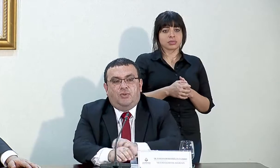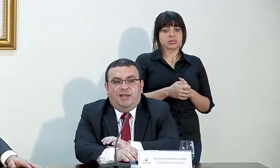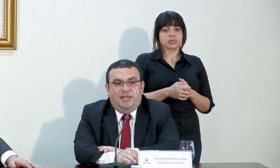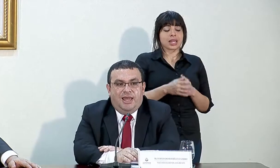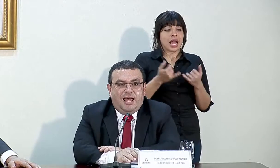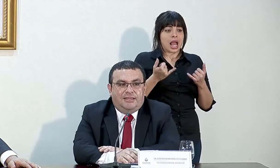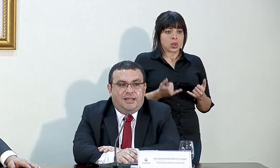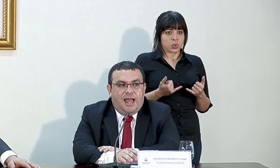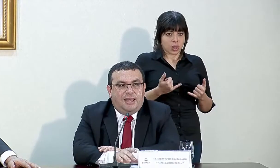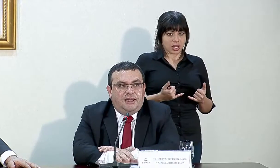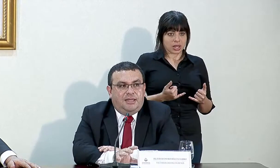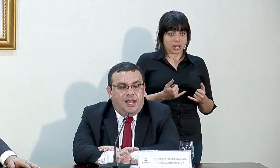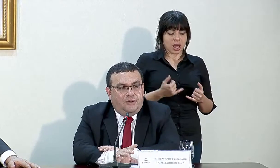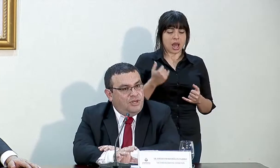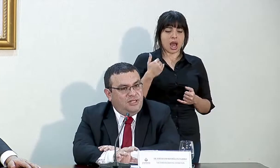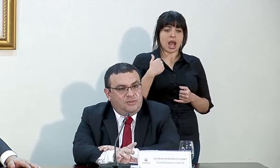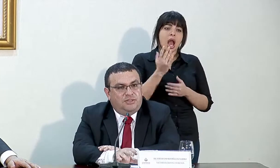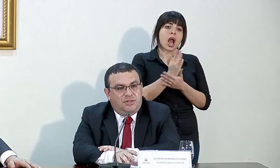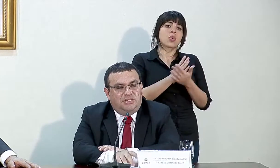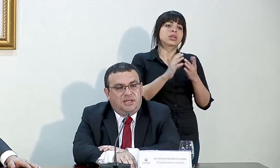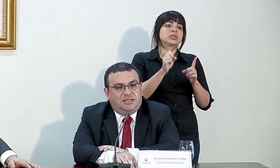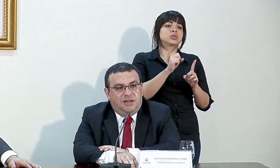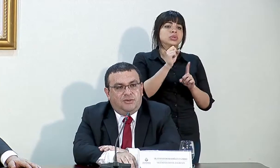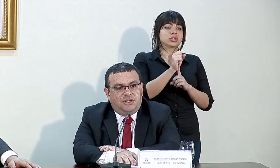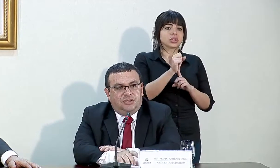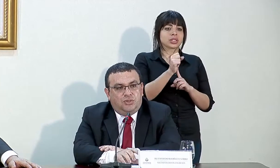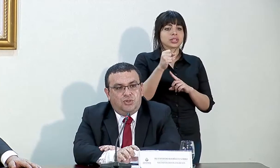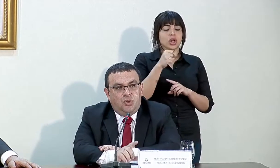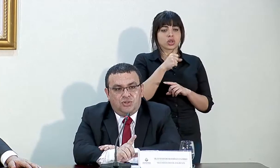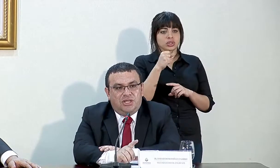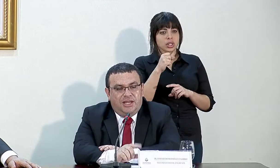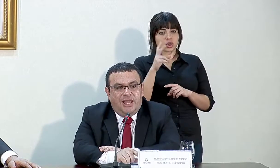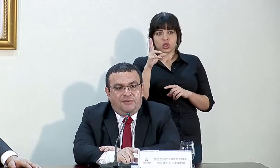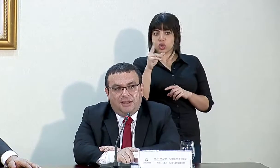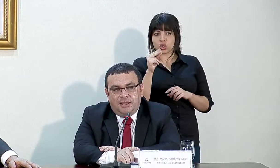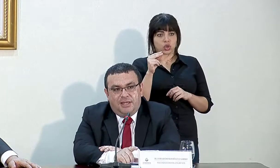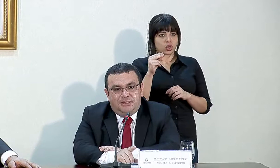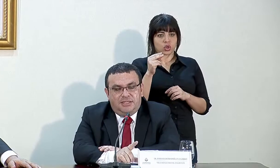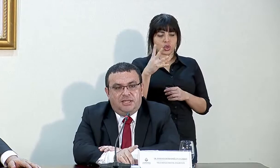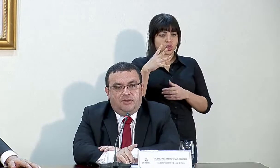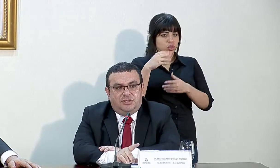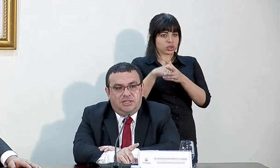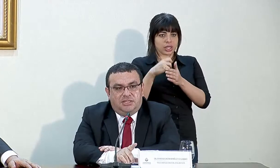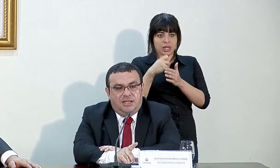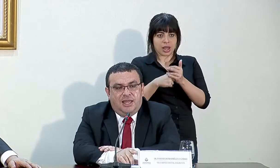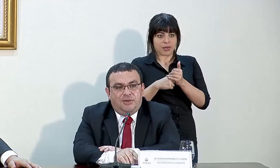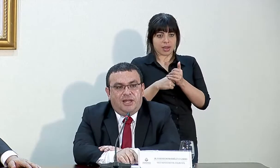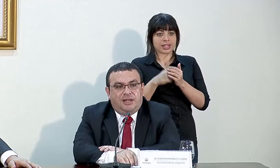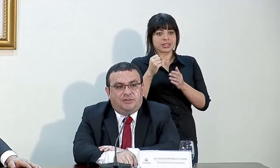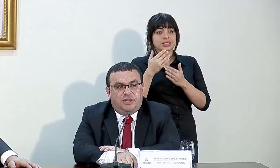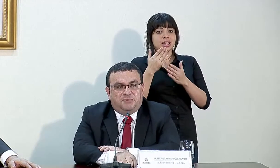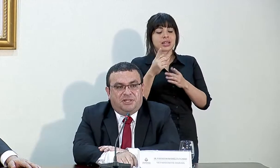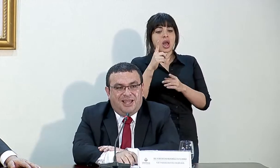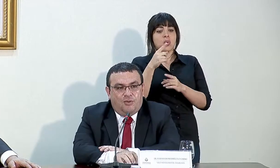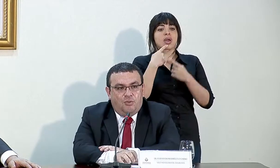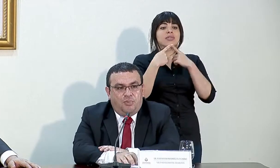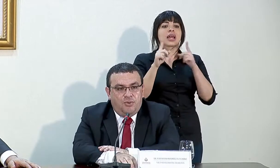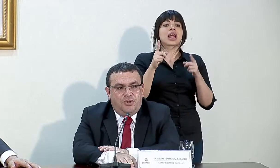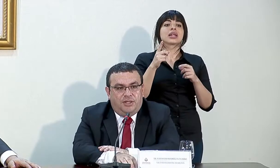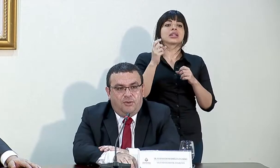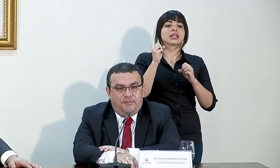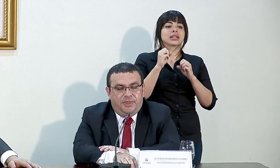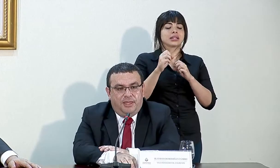En la actualidad hay algunas situaciones en las que el concierto no se graba si se le da una declaratoria de